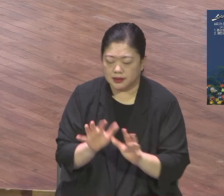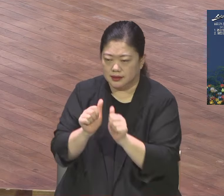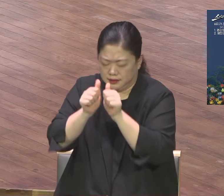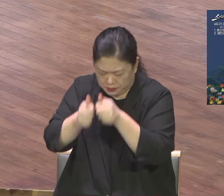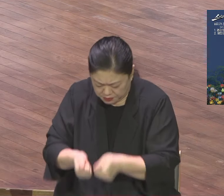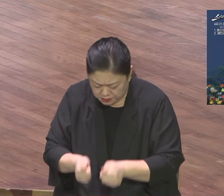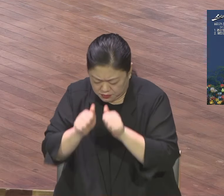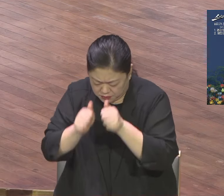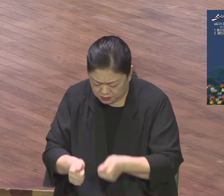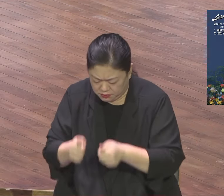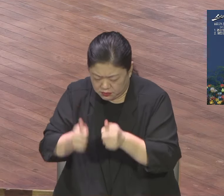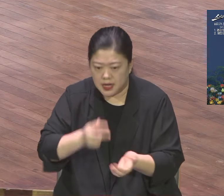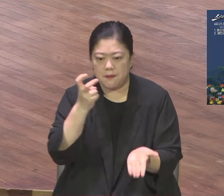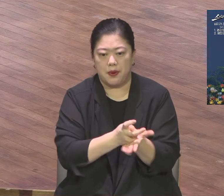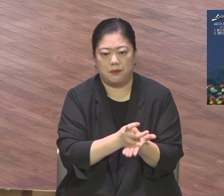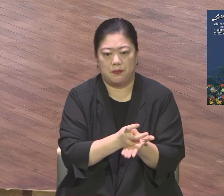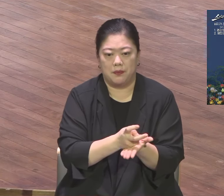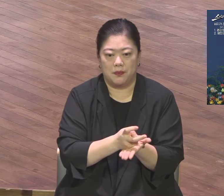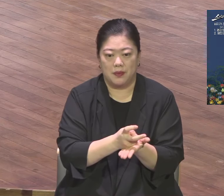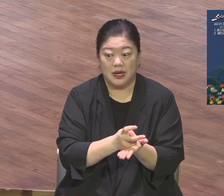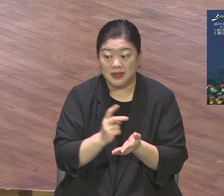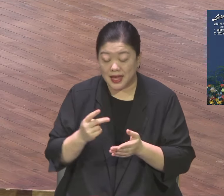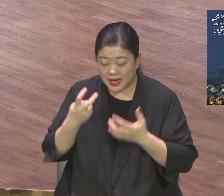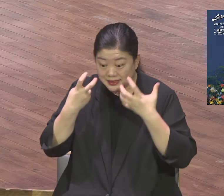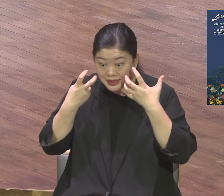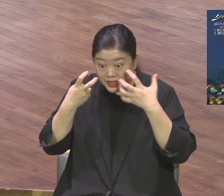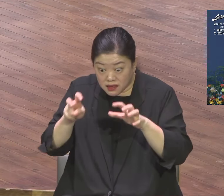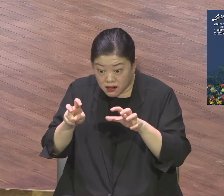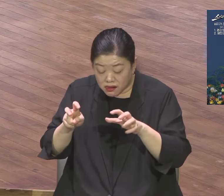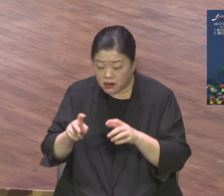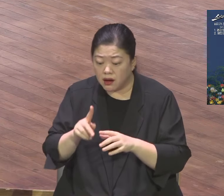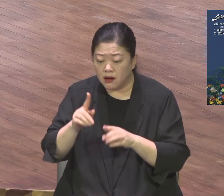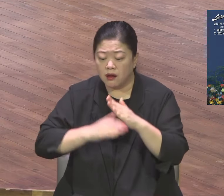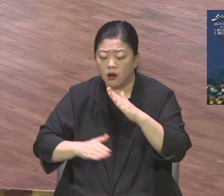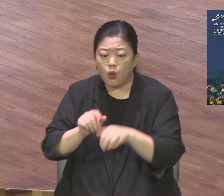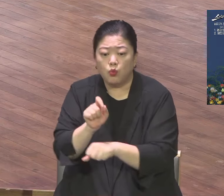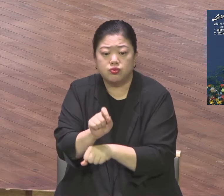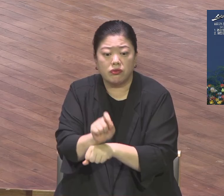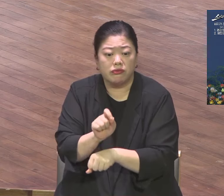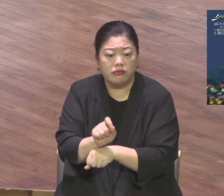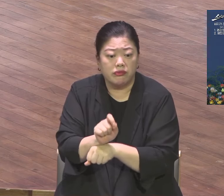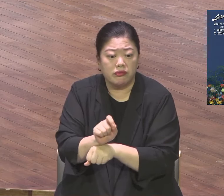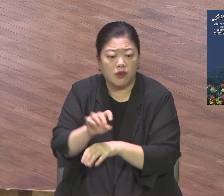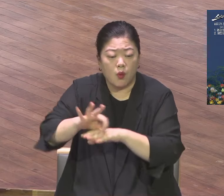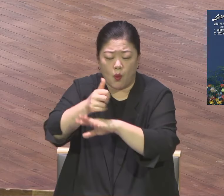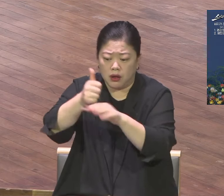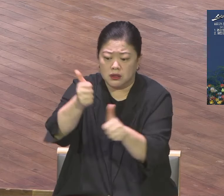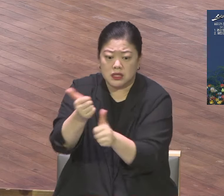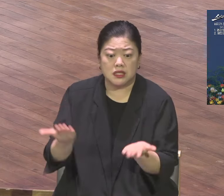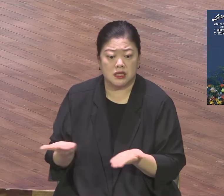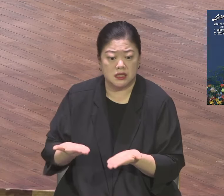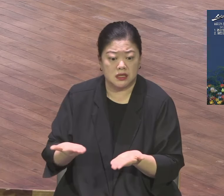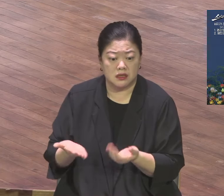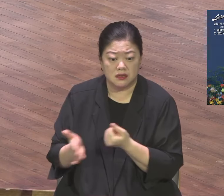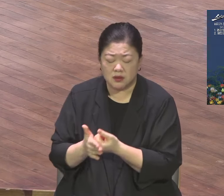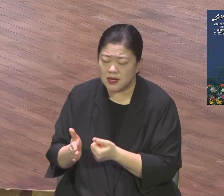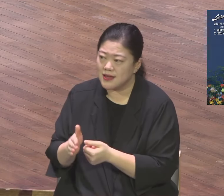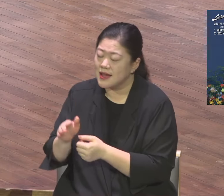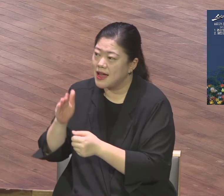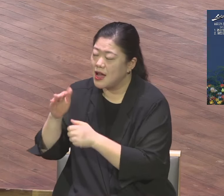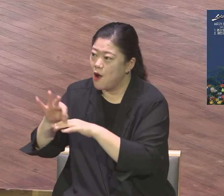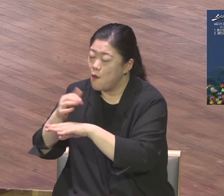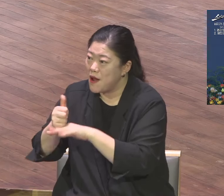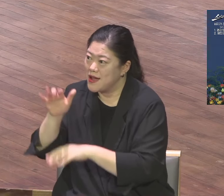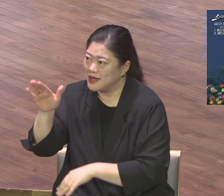금신상을 만들어서 온 나라 백성이 왕이 만든 금신상 앞에 절하게 하여 주옵소서, 절하도록 그렇게 의인을